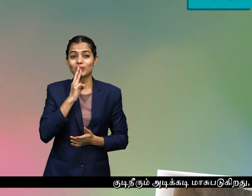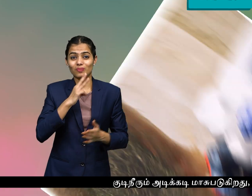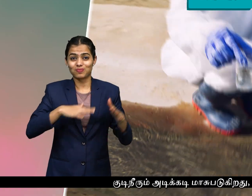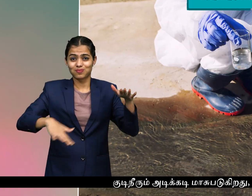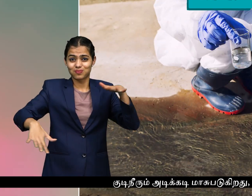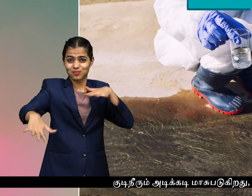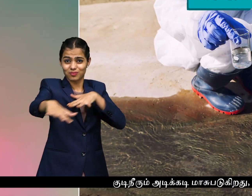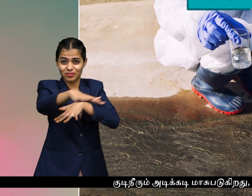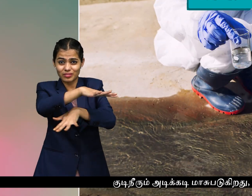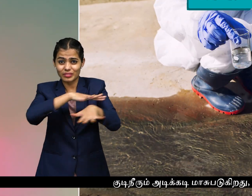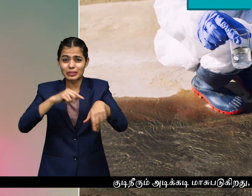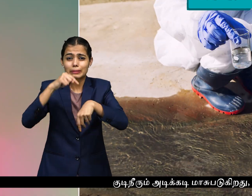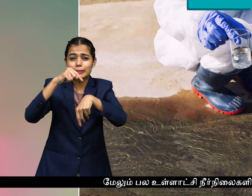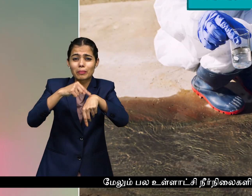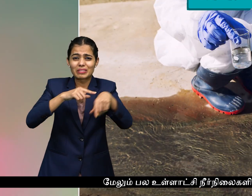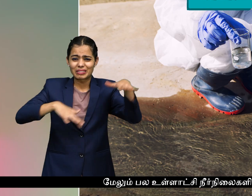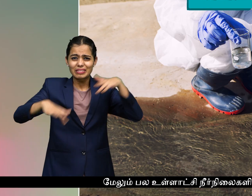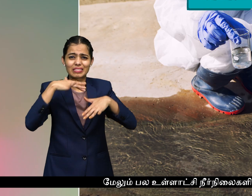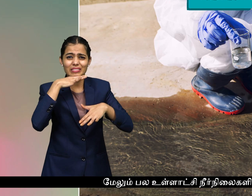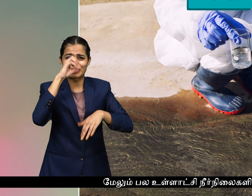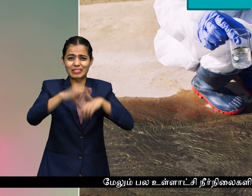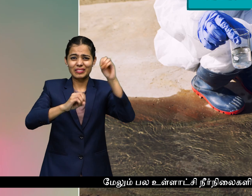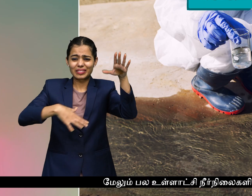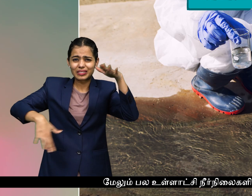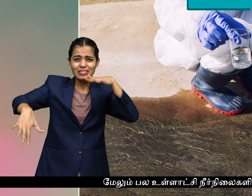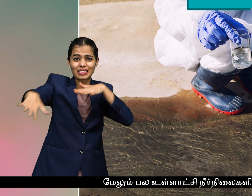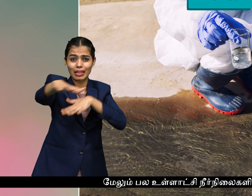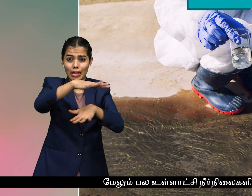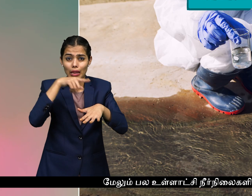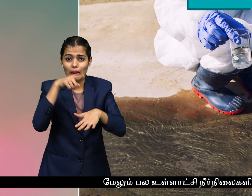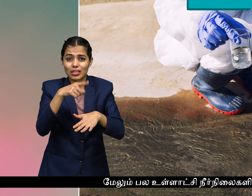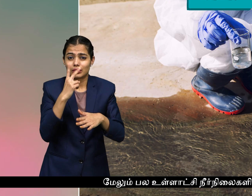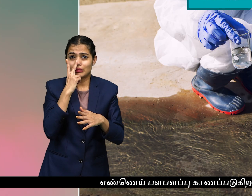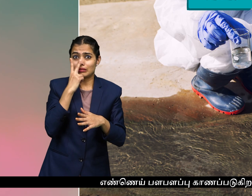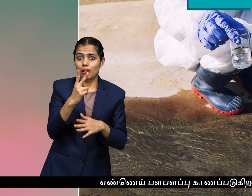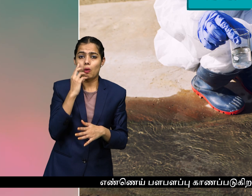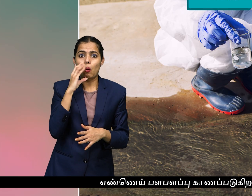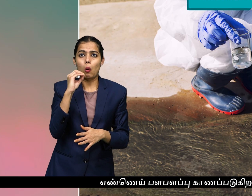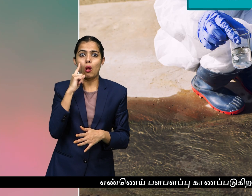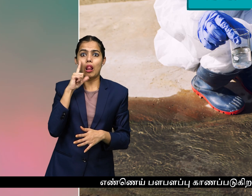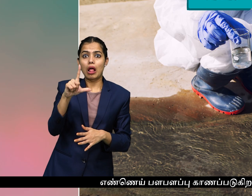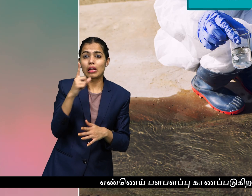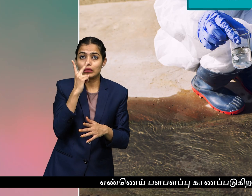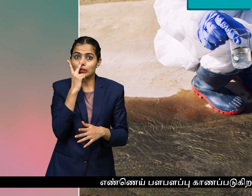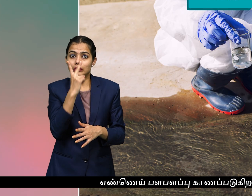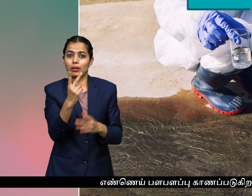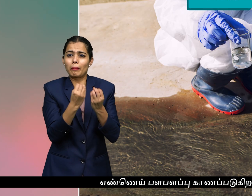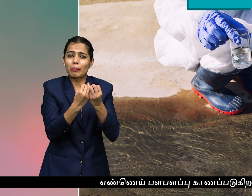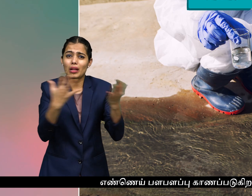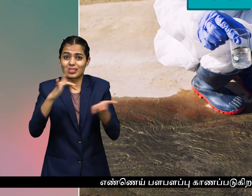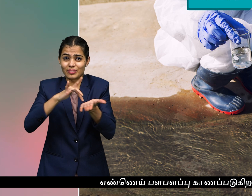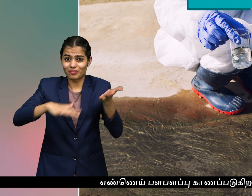குடிநீரும் அடிக்கடி மாசுபடுகிறது. மேலும் பல உள்ளாட்சி நீர்நிலைகளில் எண்ணெய் பளபளப்பு